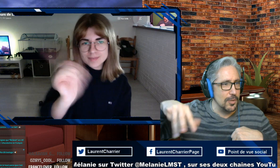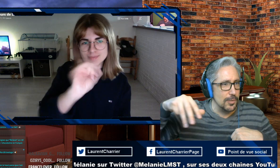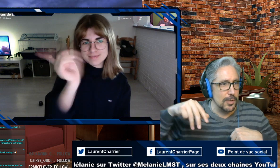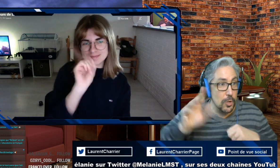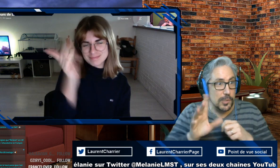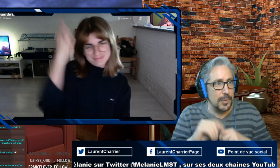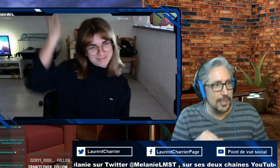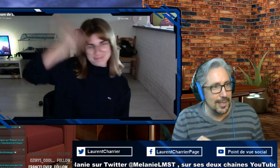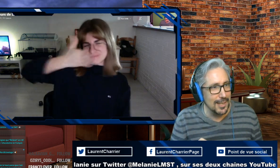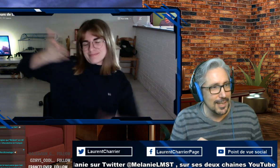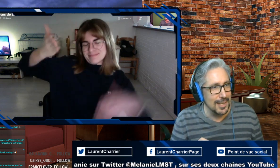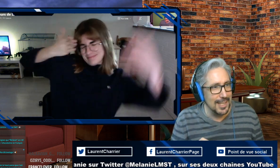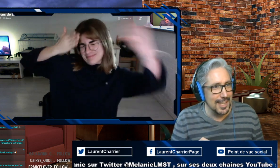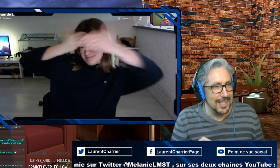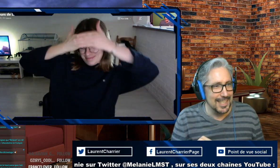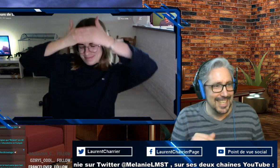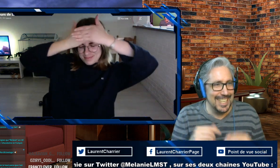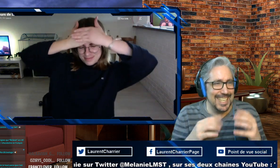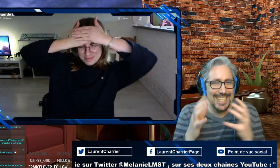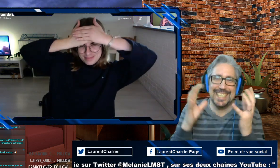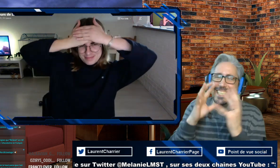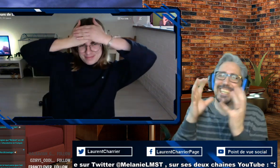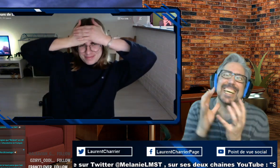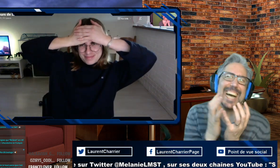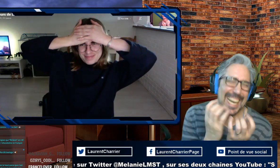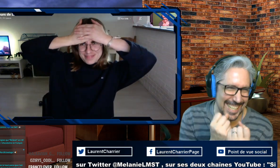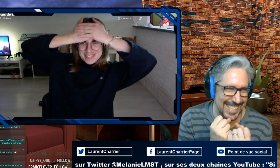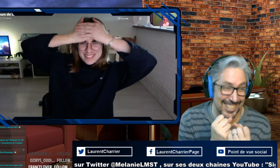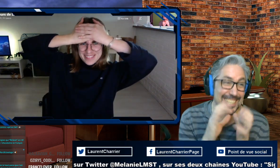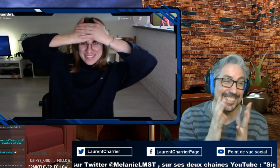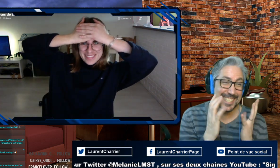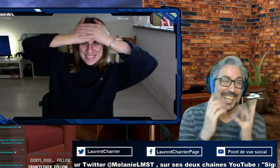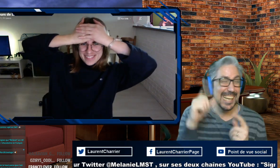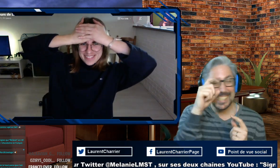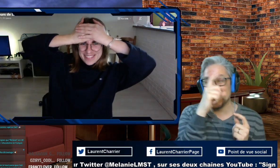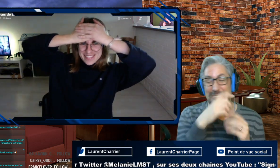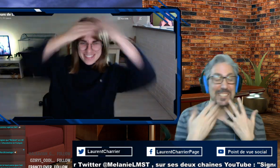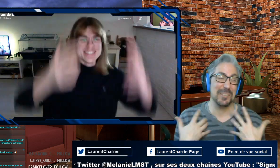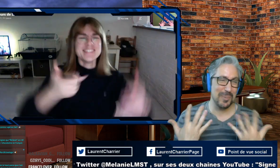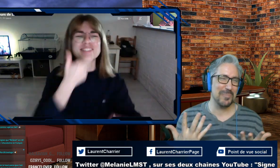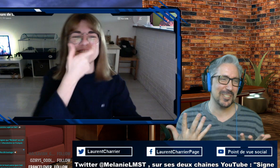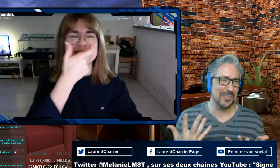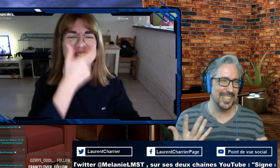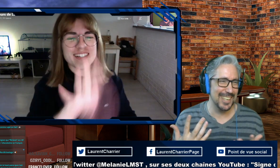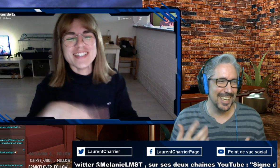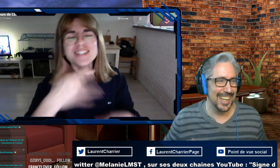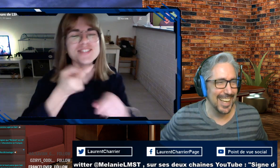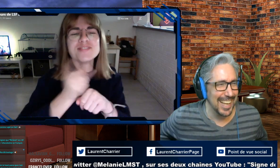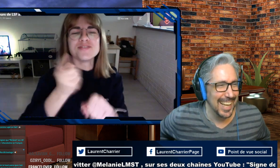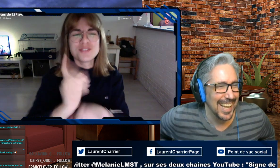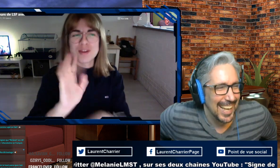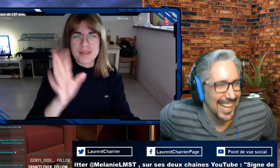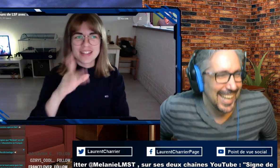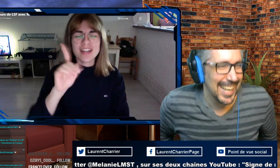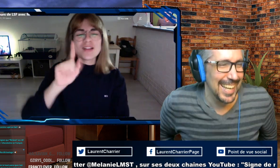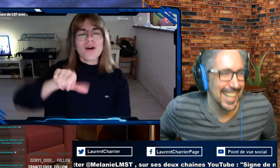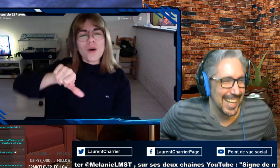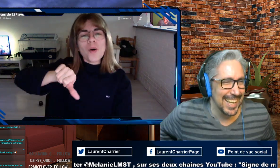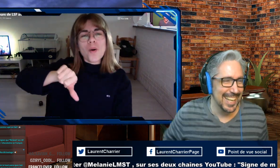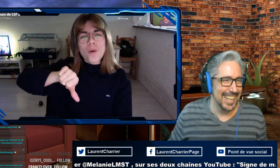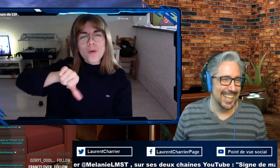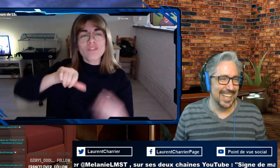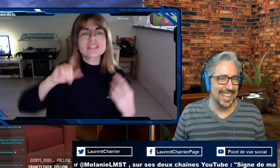13, 14. Non, c'est pas ça. Ah je te dis, c'est difficile pour moi de compter. C'est tout à bête.